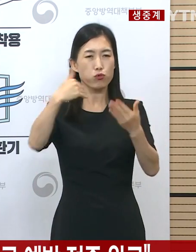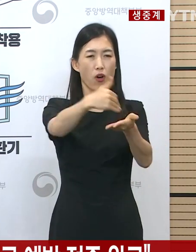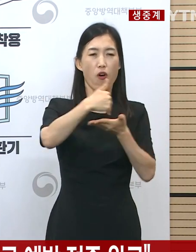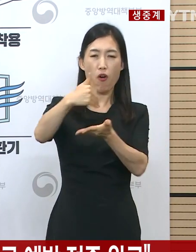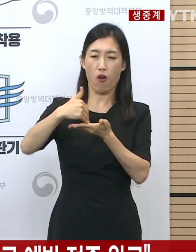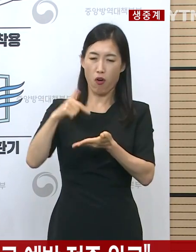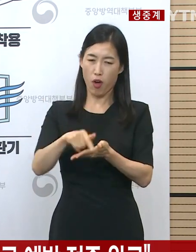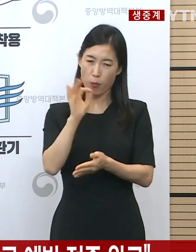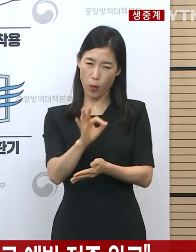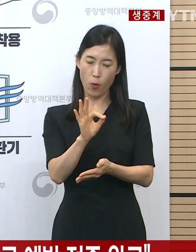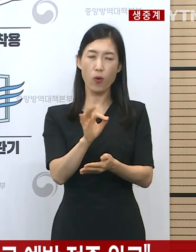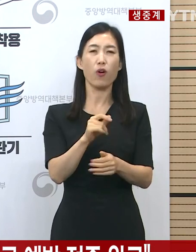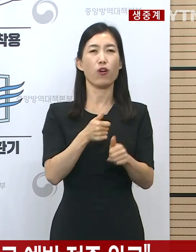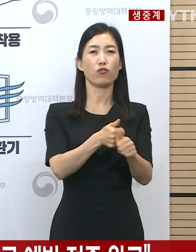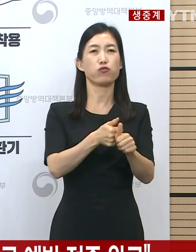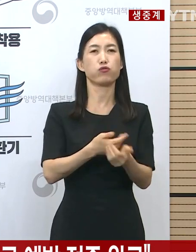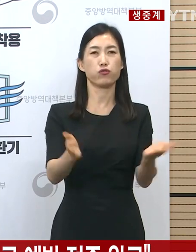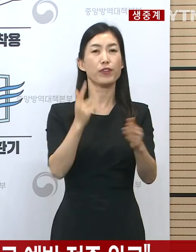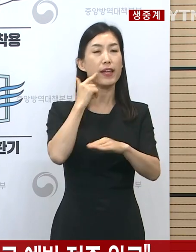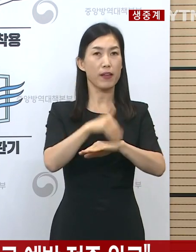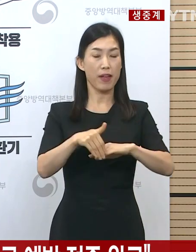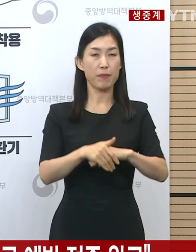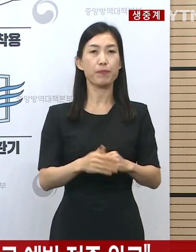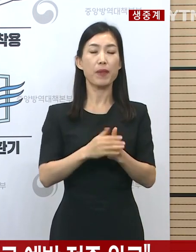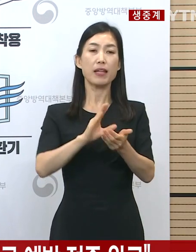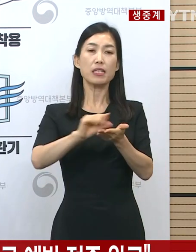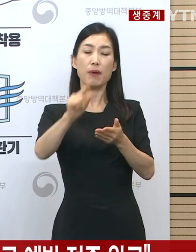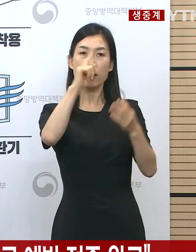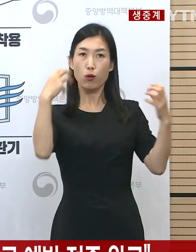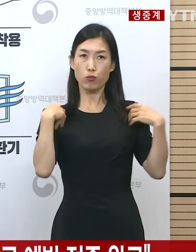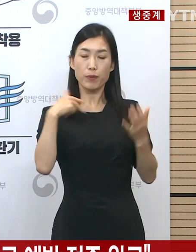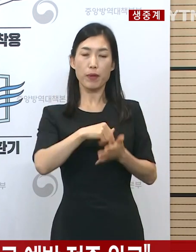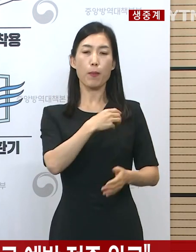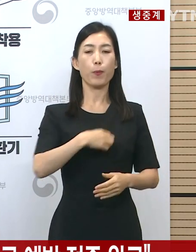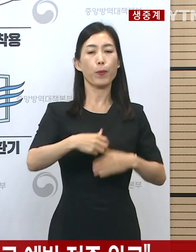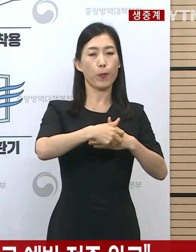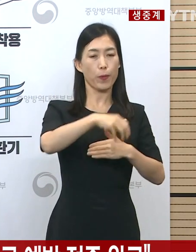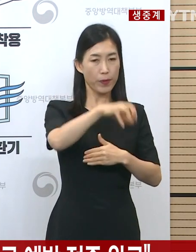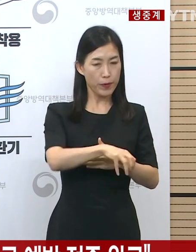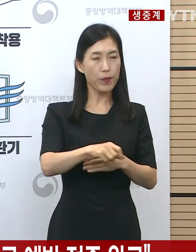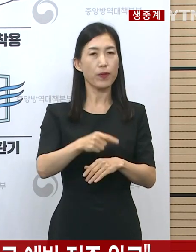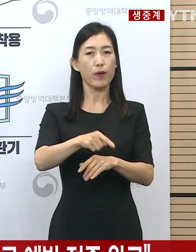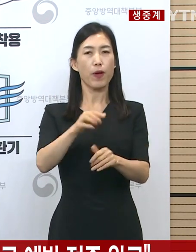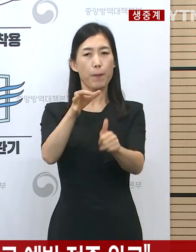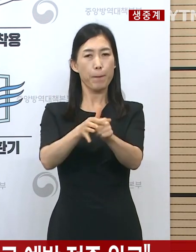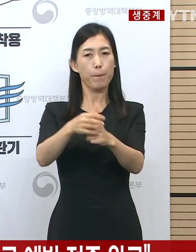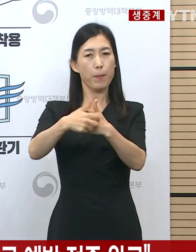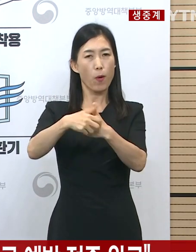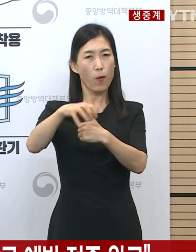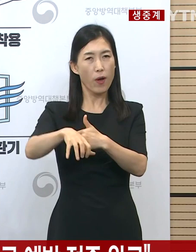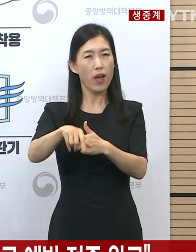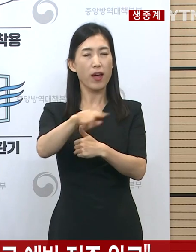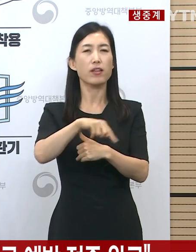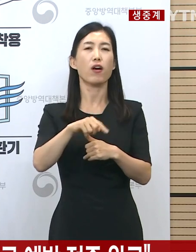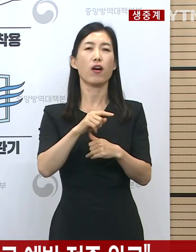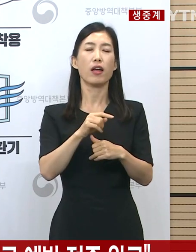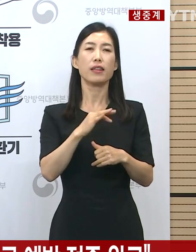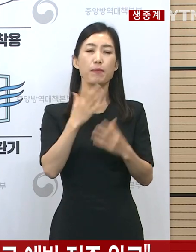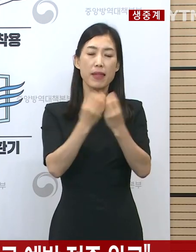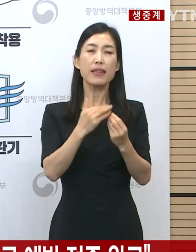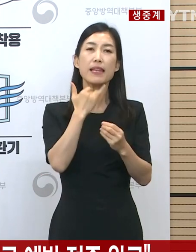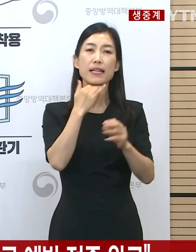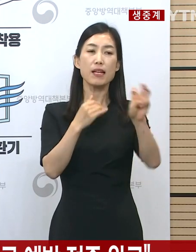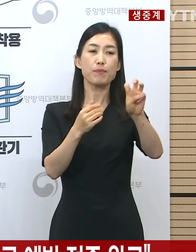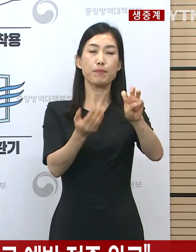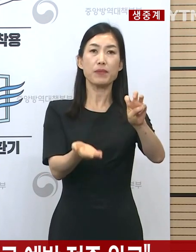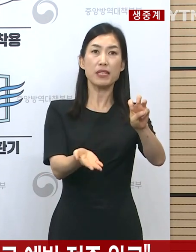하겠습니다. 해당 지자체가 보건소 또는 지정 위탁 의료기관 등을 통해 30세 이상 연령층